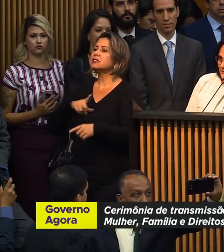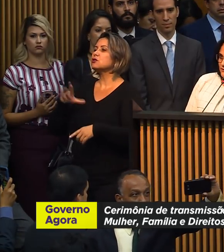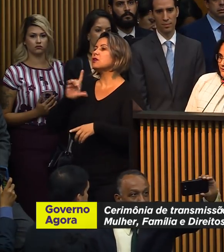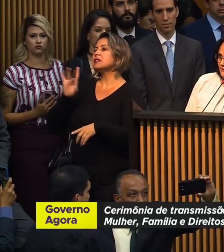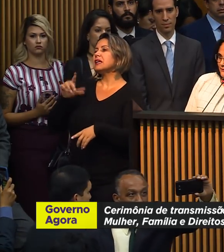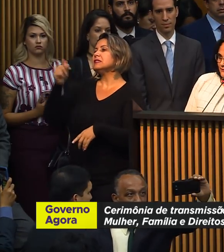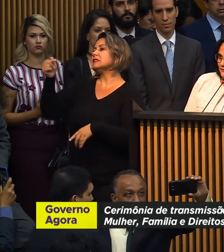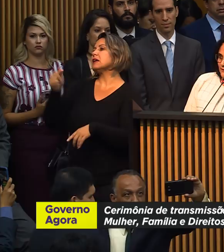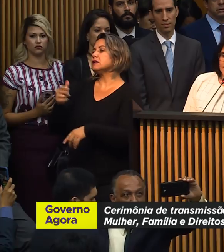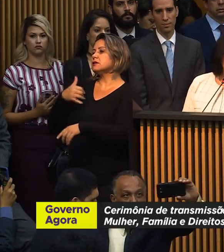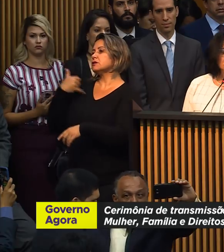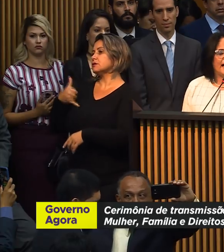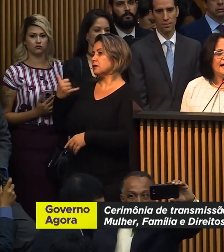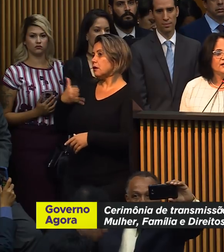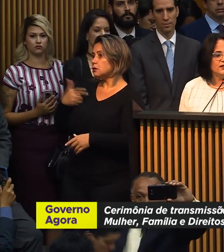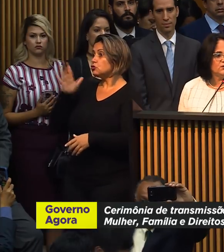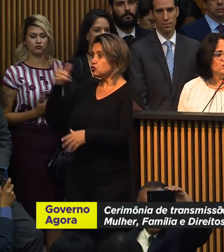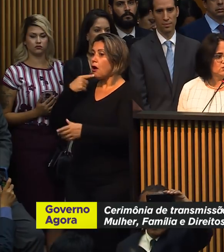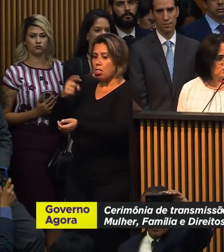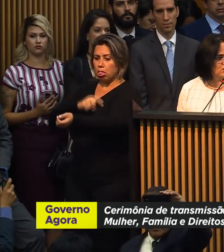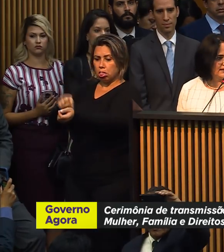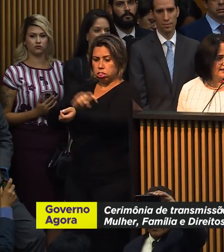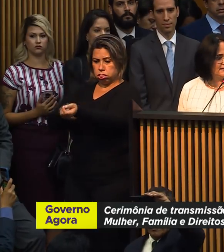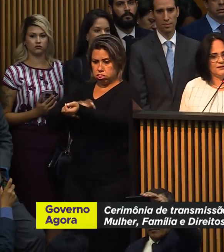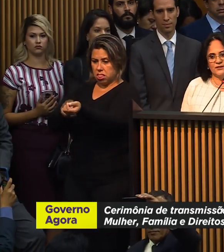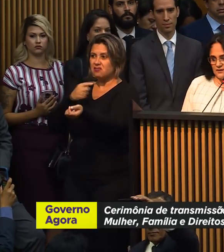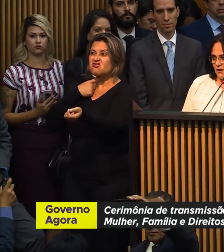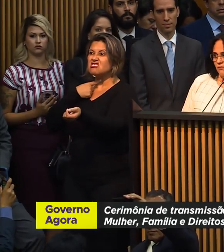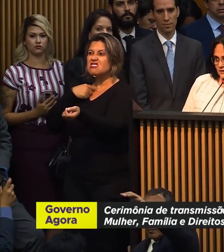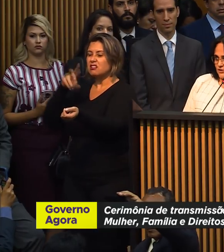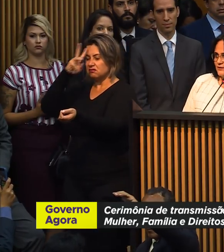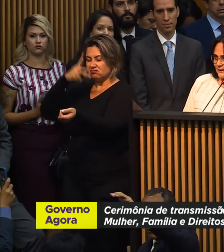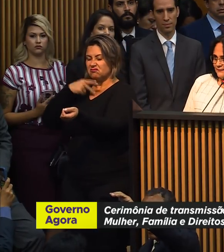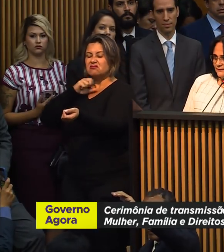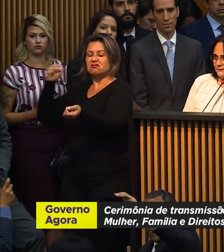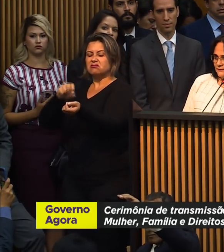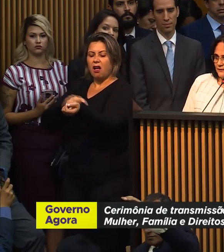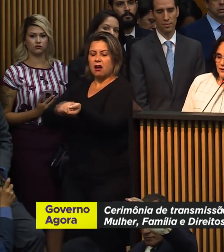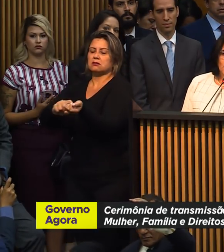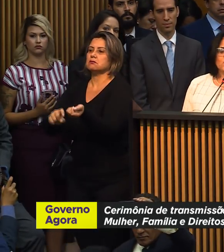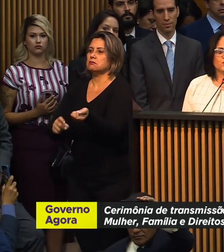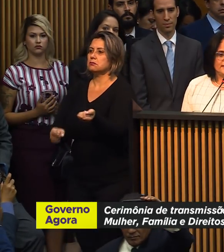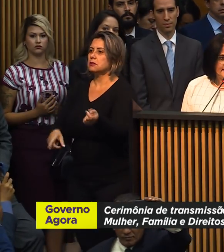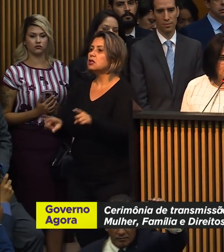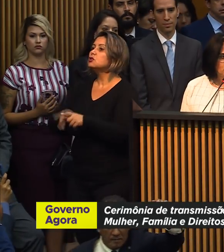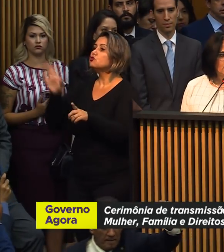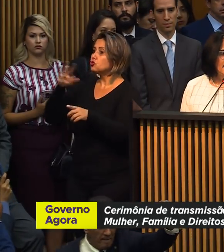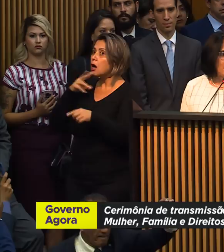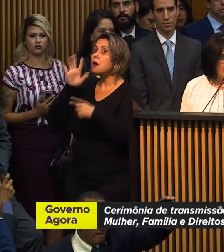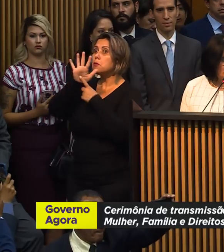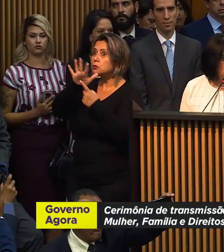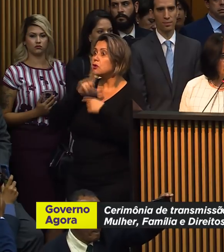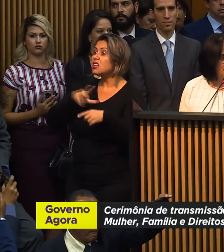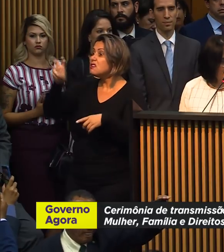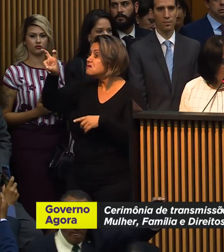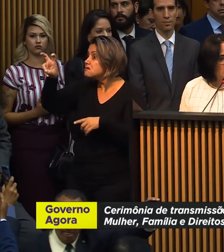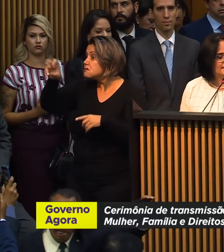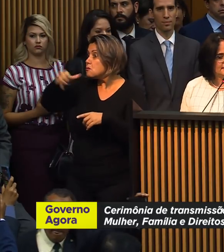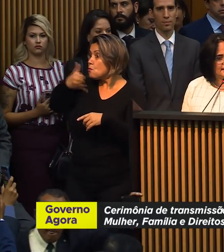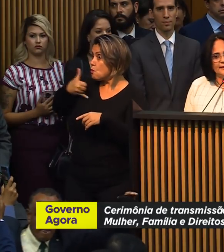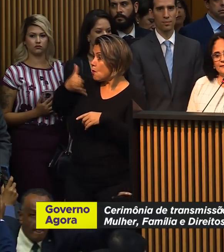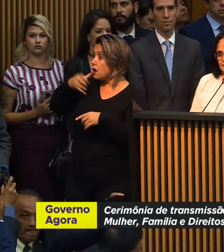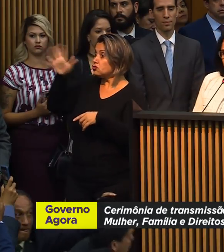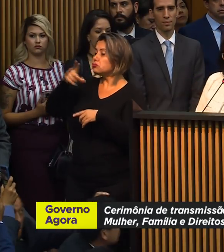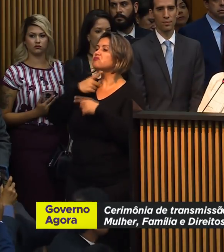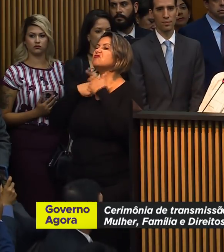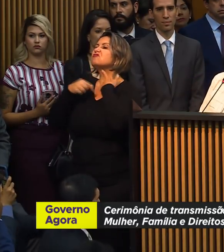anos de idade. Mas já há registro no SUS de crianças de 5 anos de idade. O suicídio alcançou nas